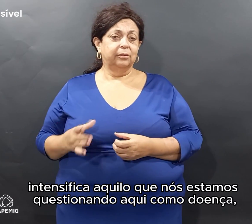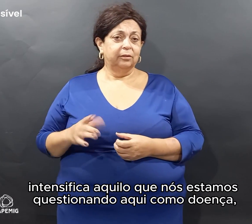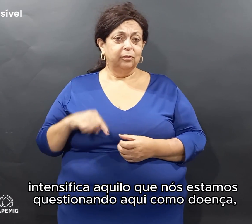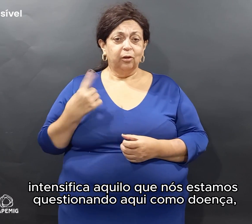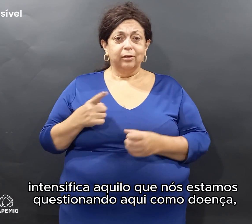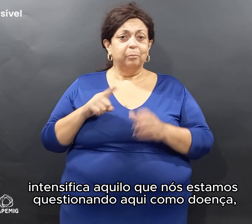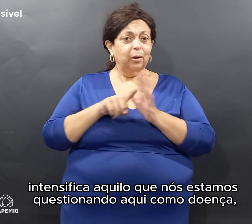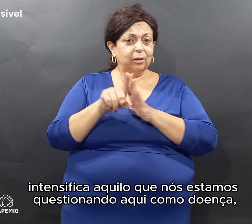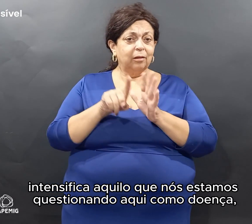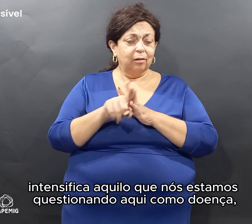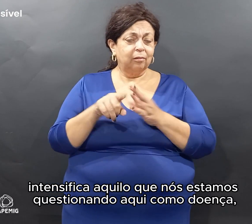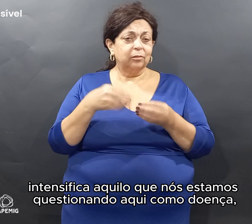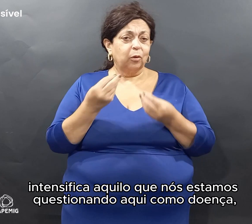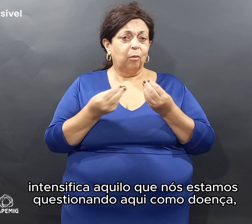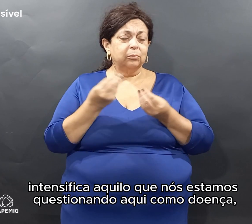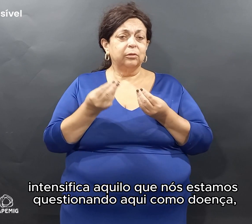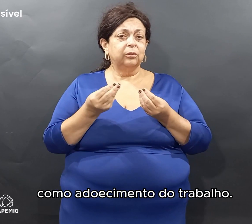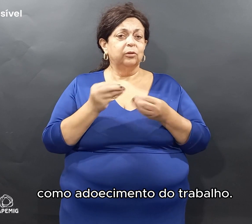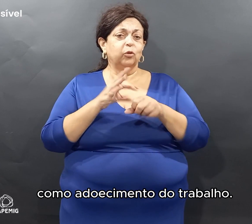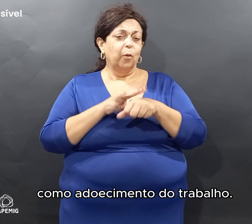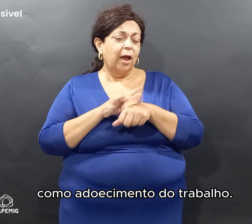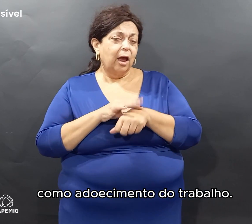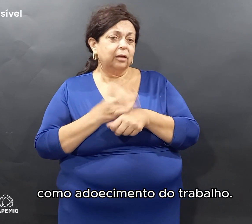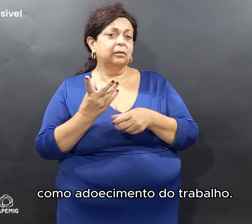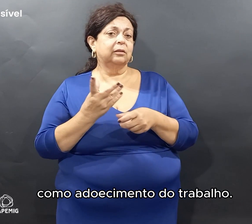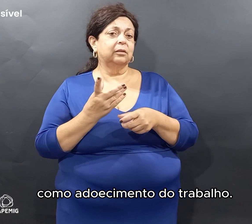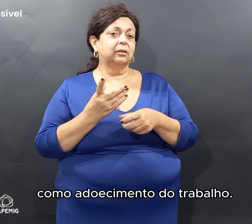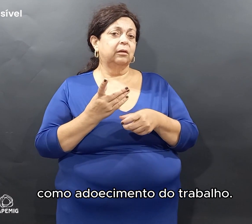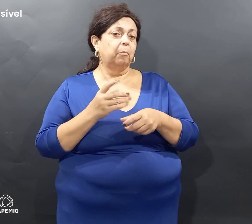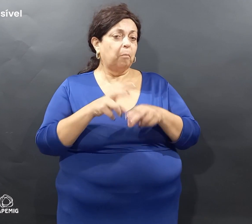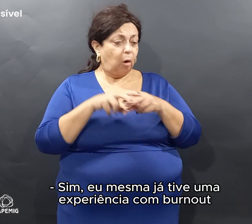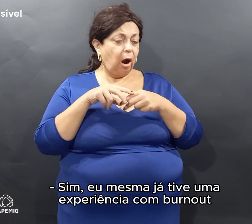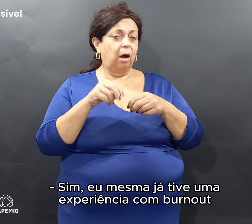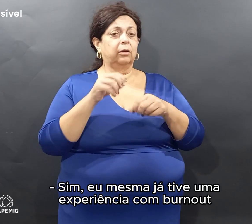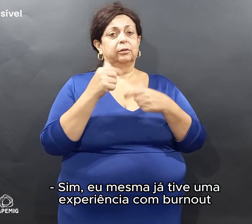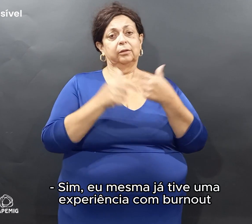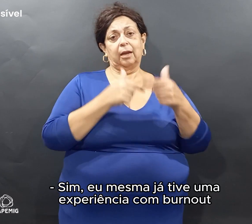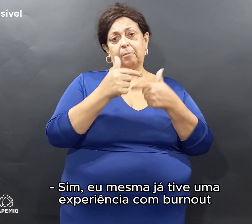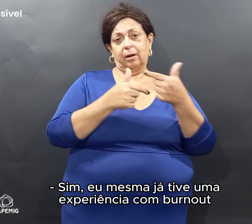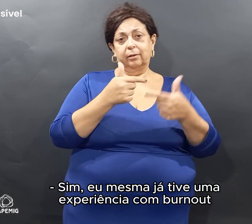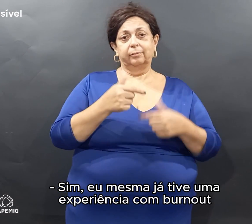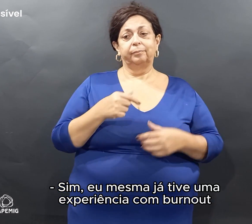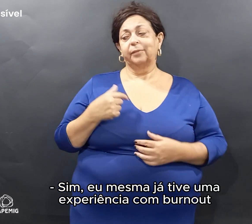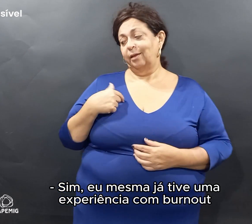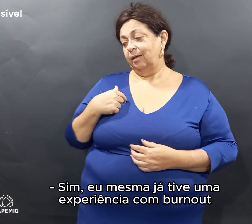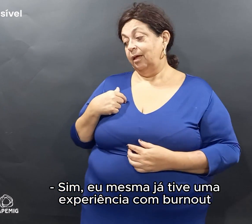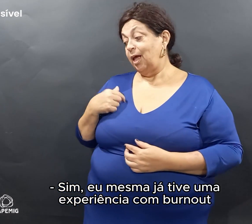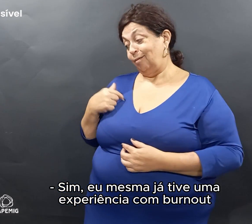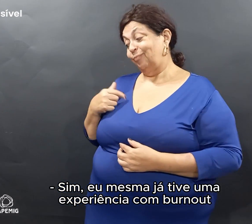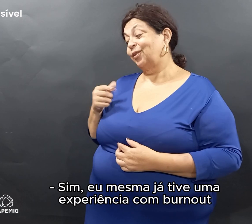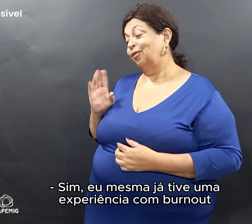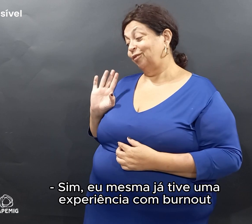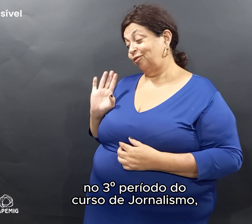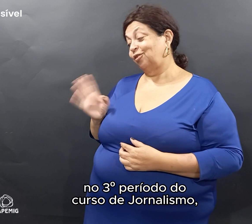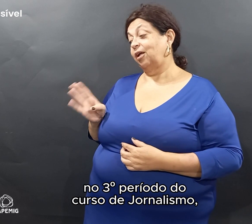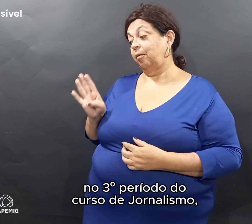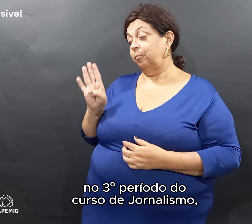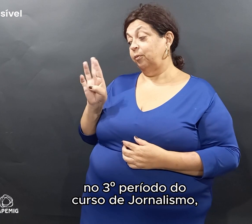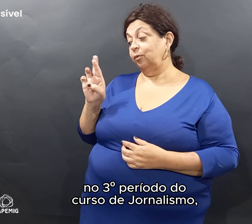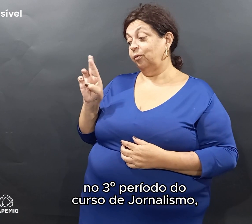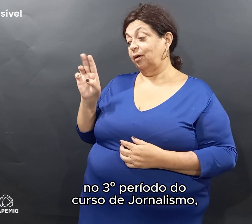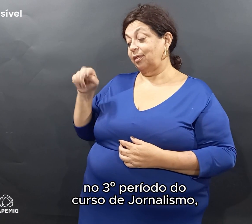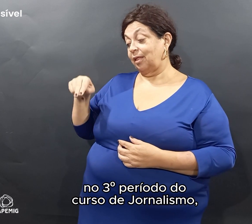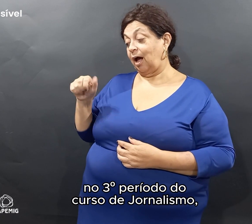estamos questionando aqui como doença, como adoecimento do trabalho. Sim. Eu mesma já tive uma experiência com burnout no